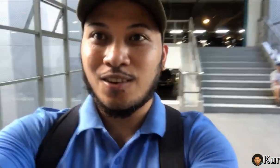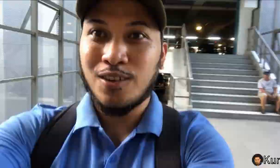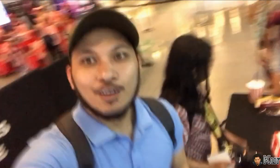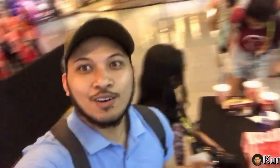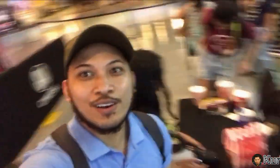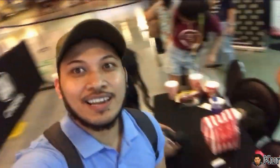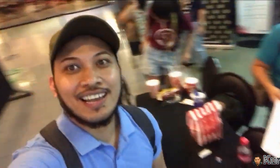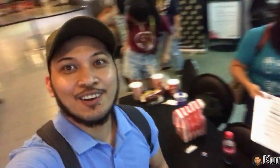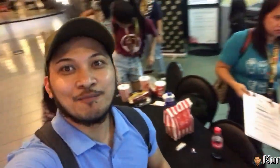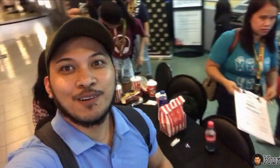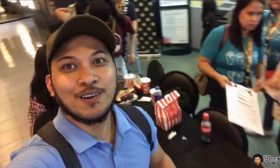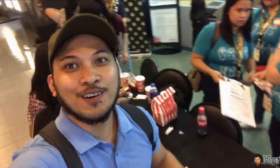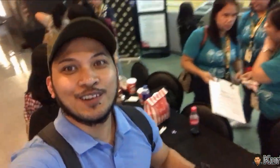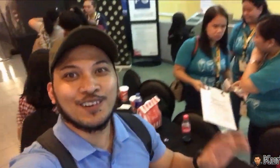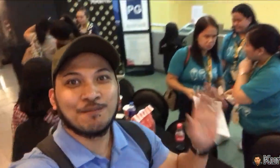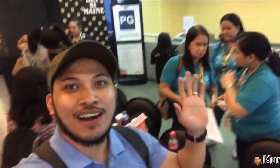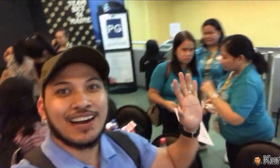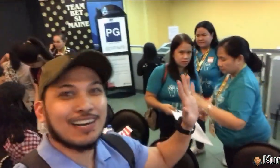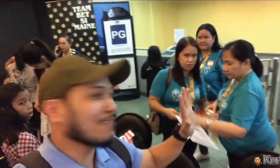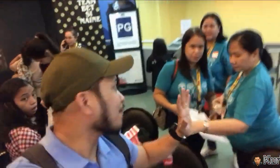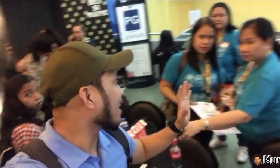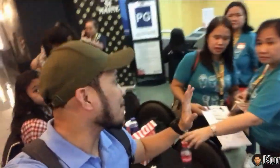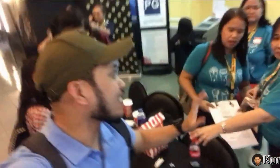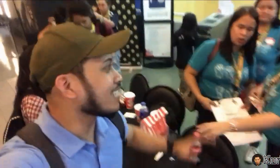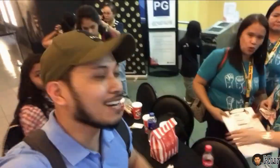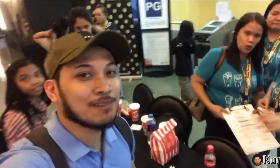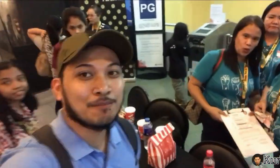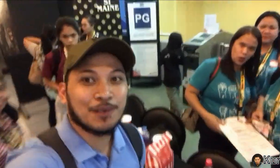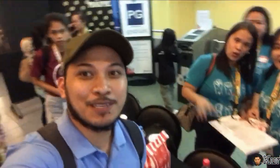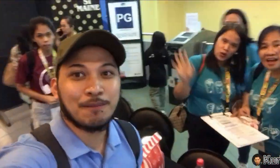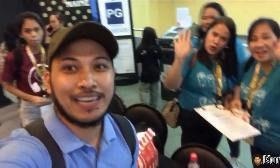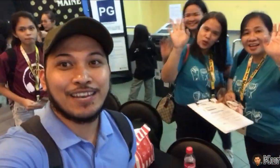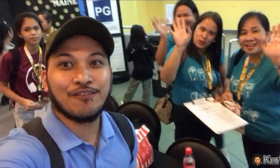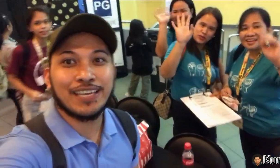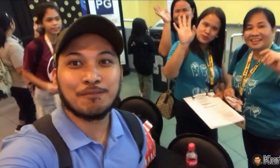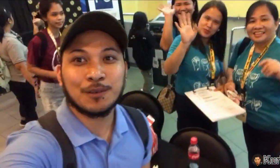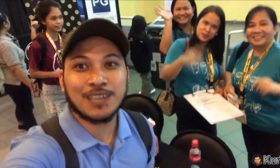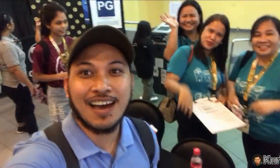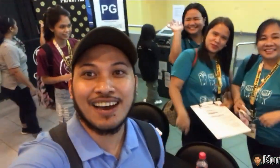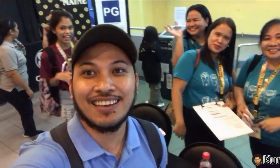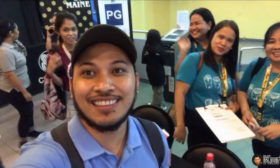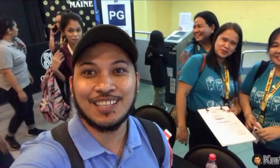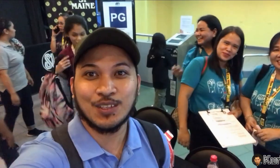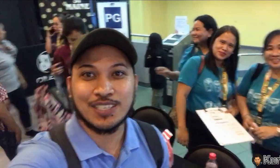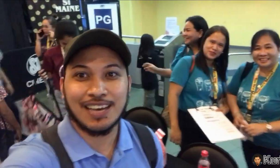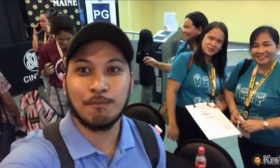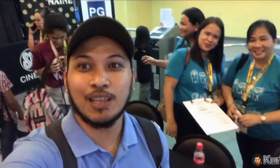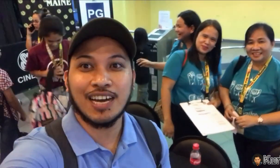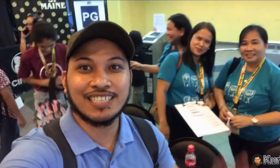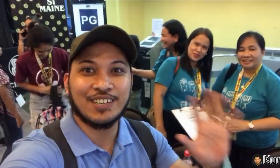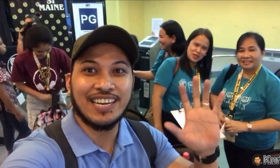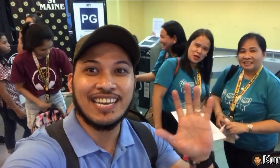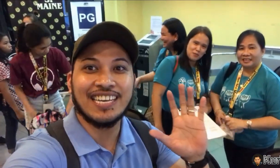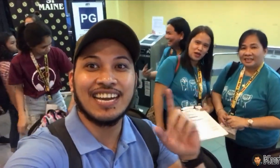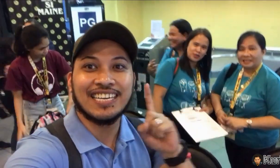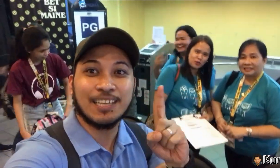loob. Okay, hello po, ma'am. Maraming salamat po sa pag-invite po sa akin dito sa block screening ng isa